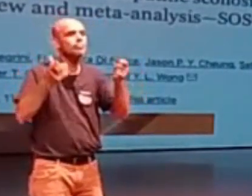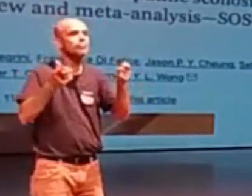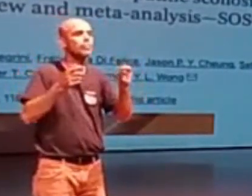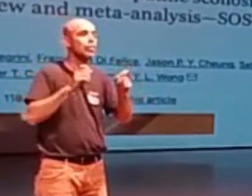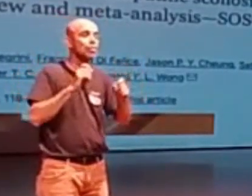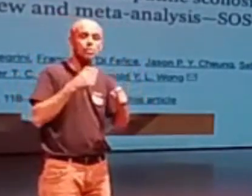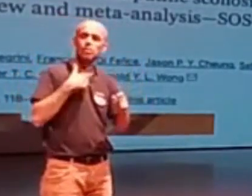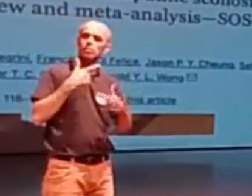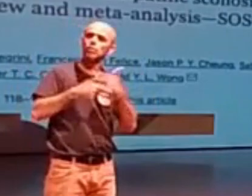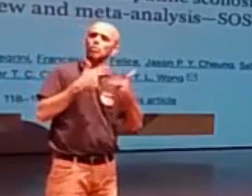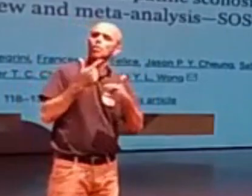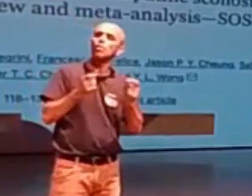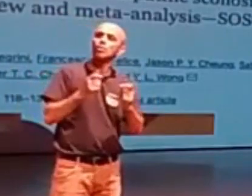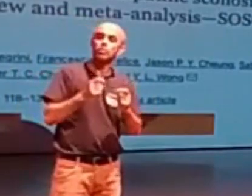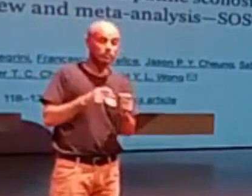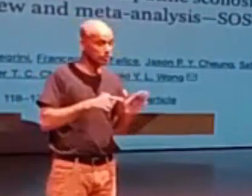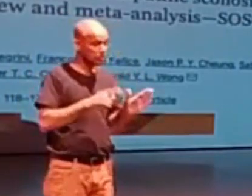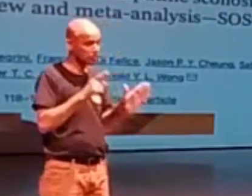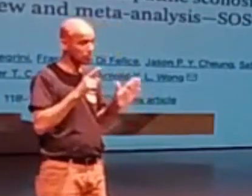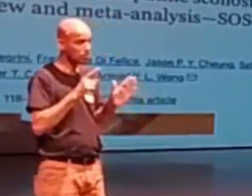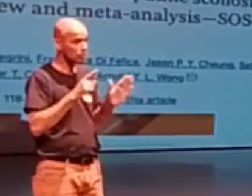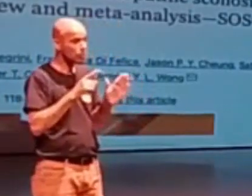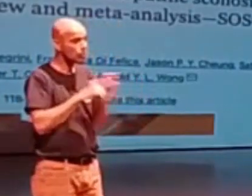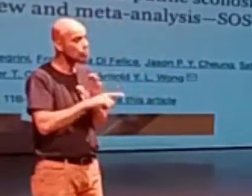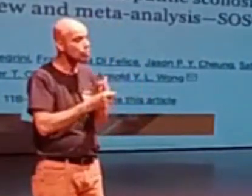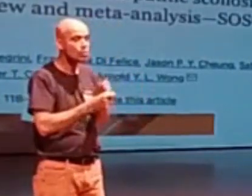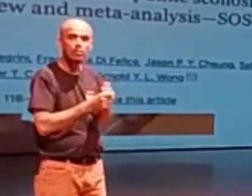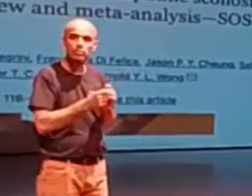deu o meu trabalho? Ele falou, não, primeiro eu te pergunto, o que você quer, a